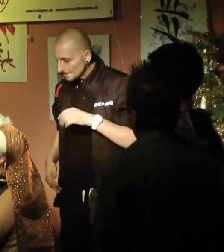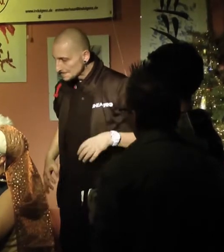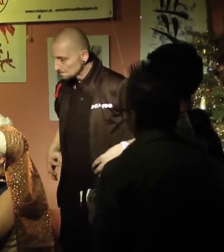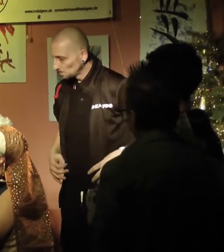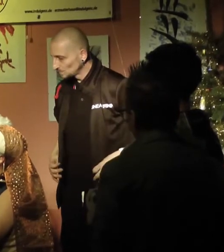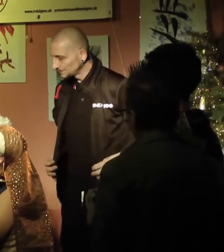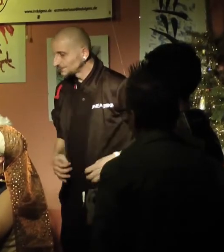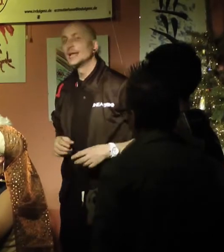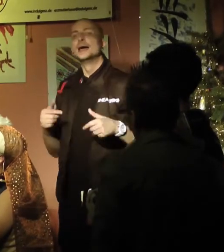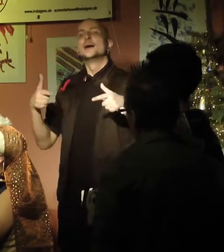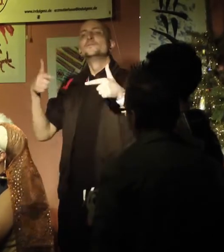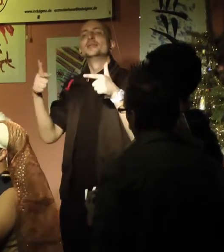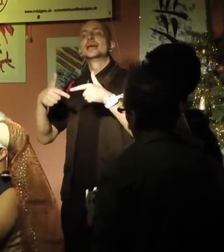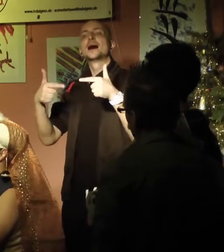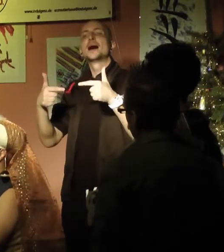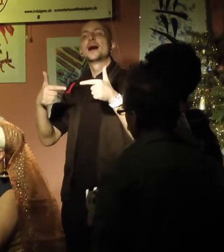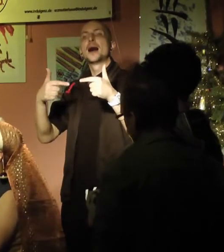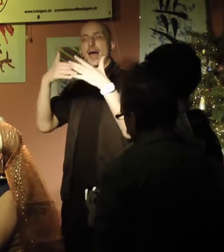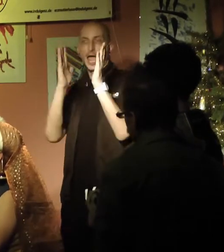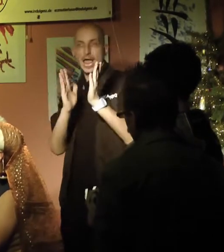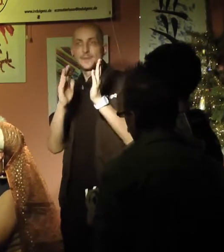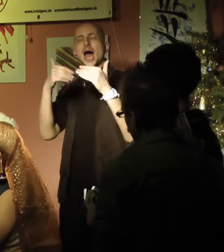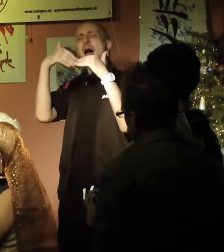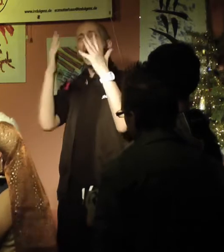Pflegeeinrichtung, Pflegeheim, House of Light. Ah, okay.